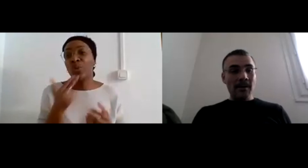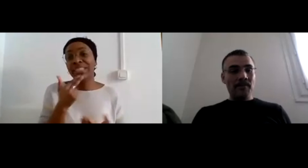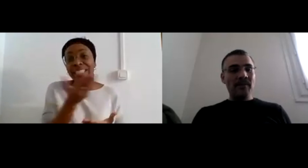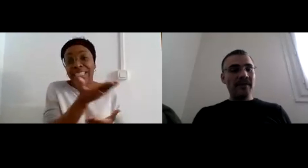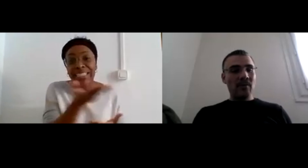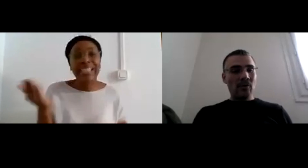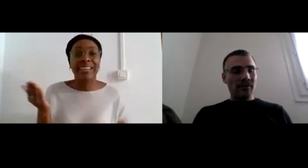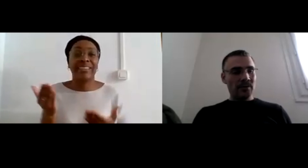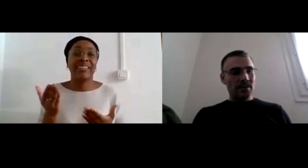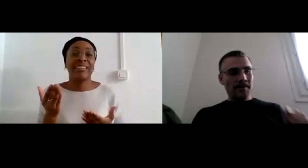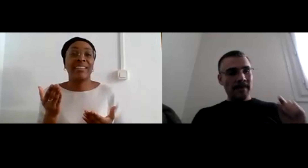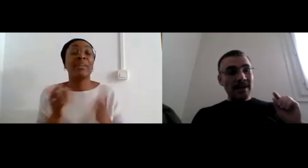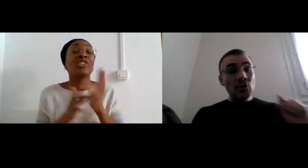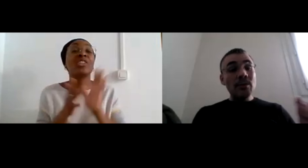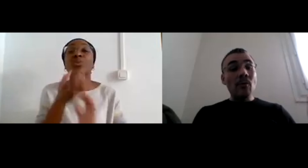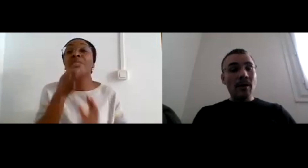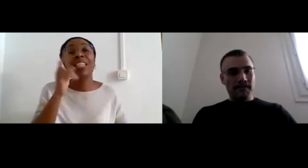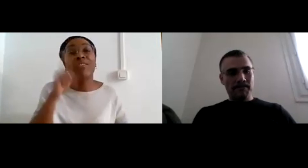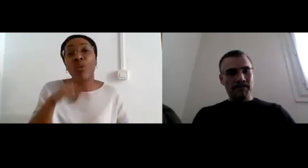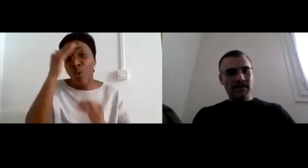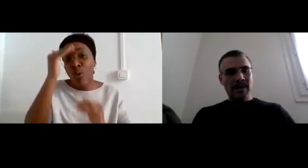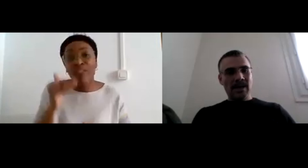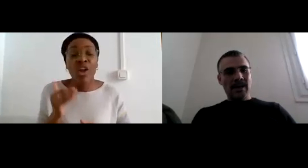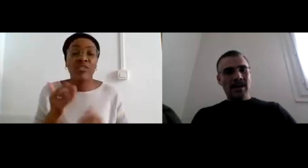Simplement, fais-moi confiance. Suis-moi.